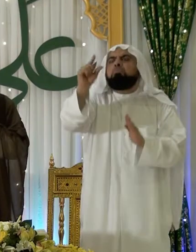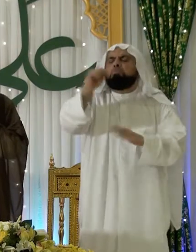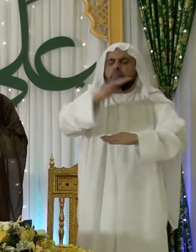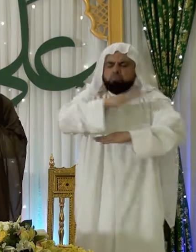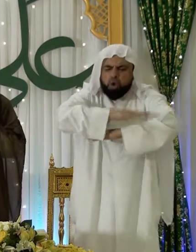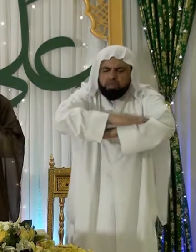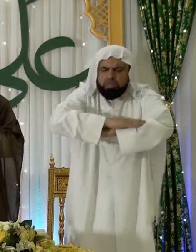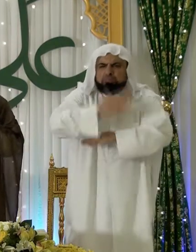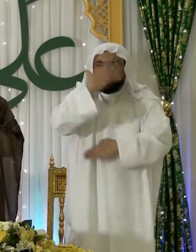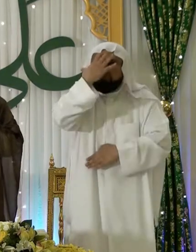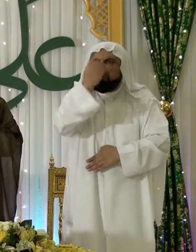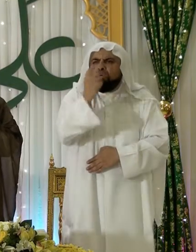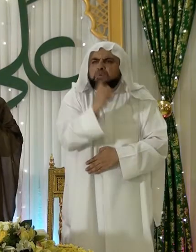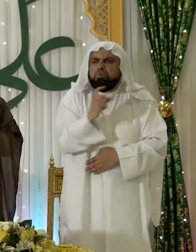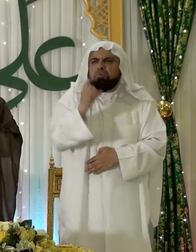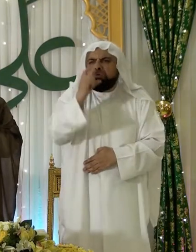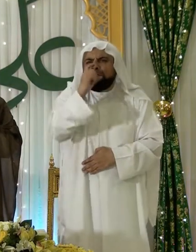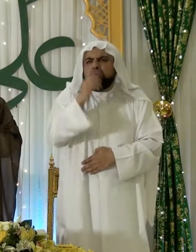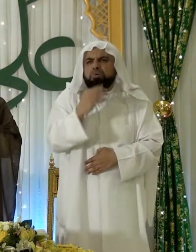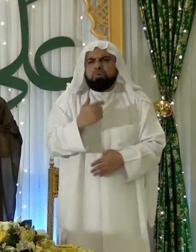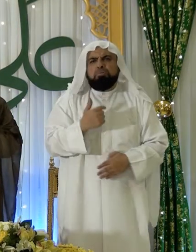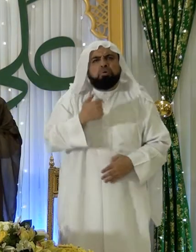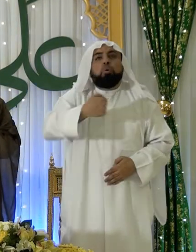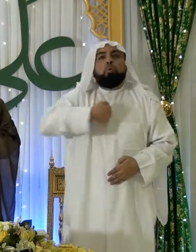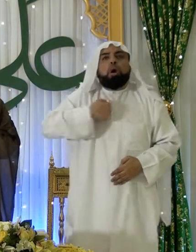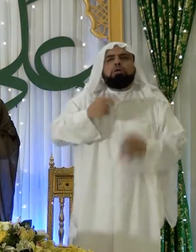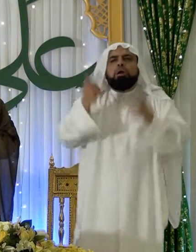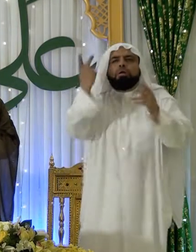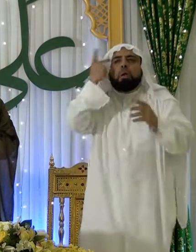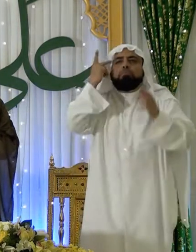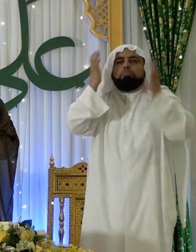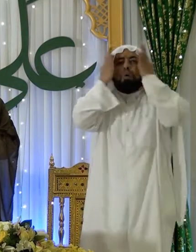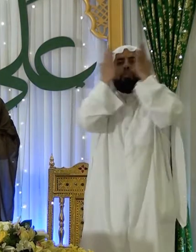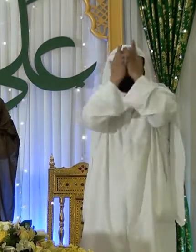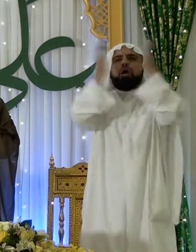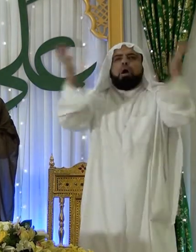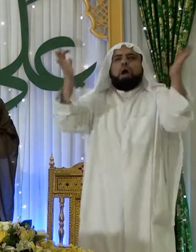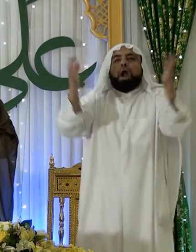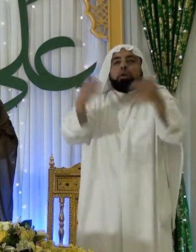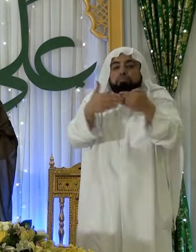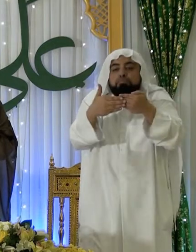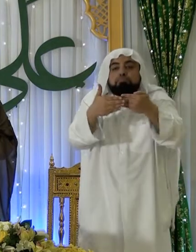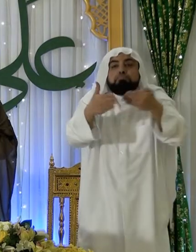يقول: أنا مدينة العلم وعلي بابها،